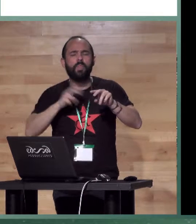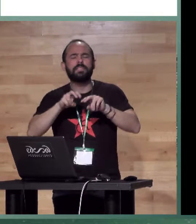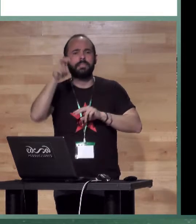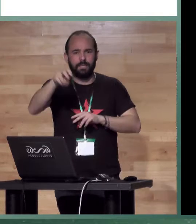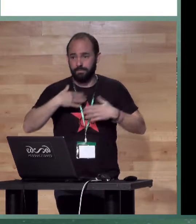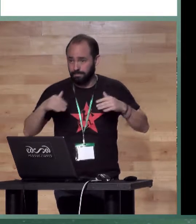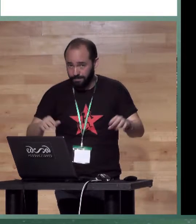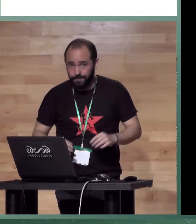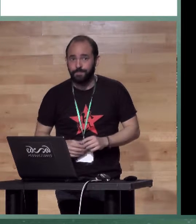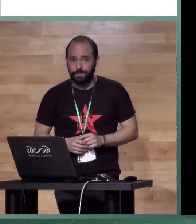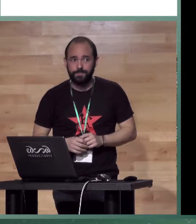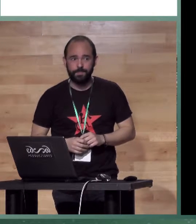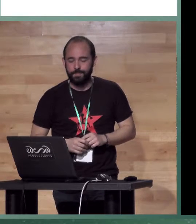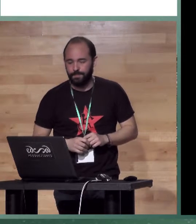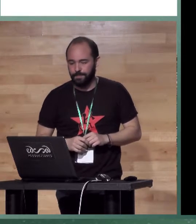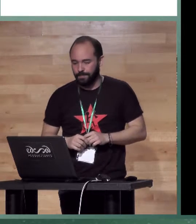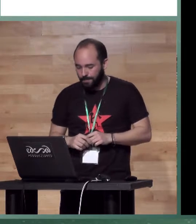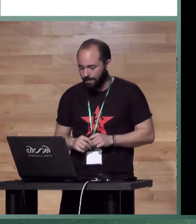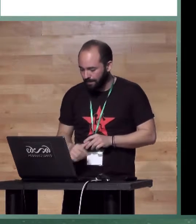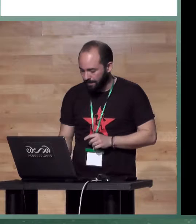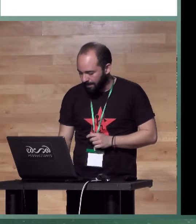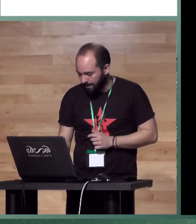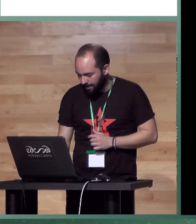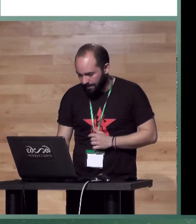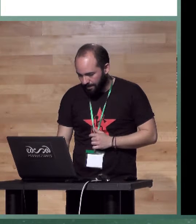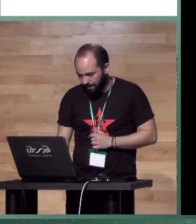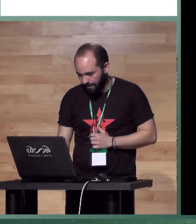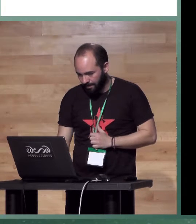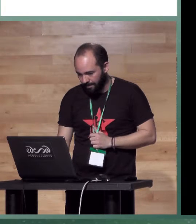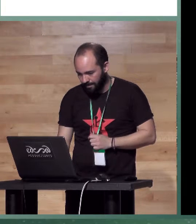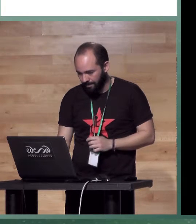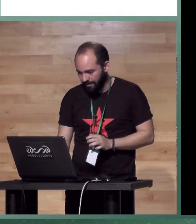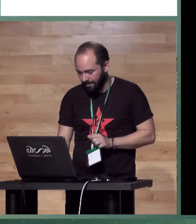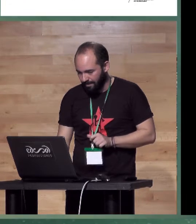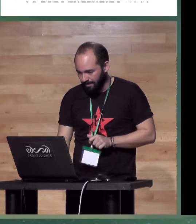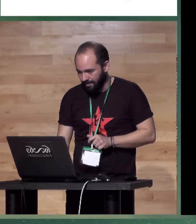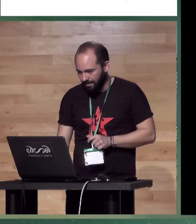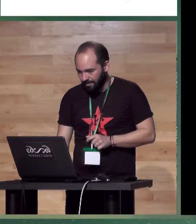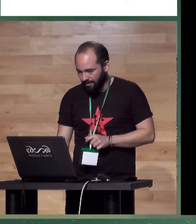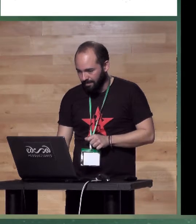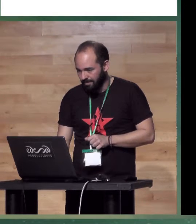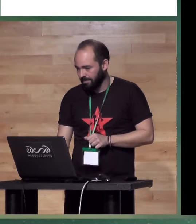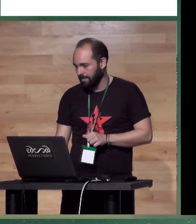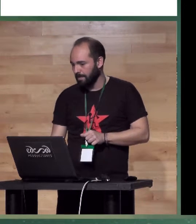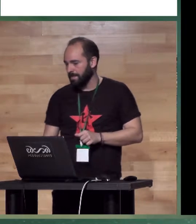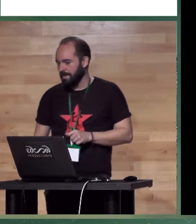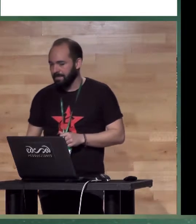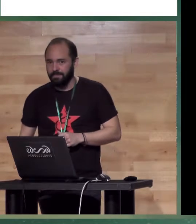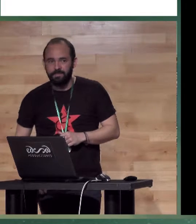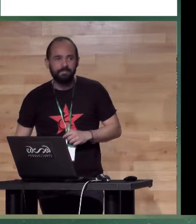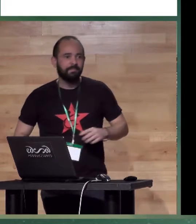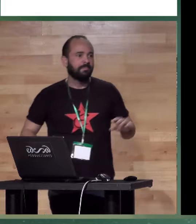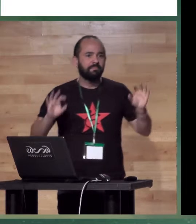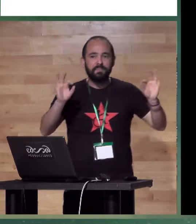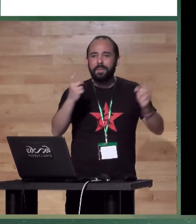Primero, a ver, una vez conoces la norma, las normas, una vez conoces el funcionamiento, te las puedes saltar y puedes hacer cambios.